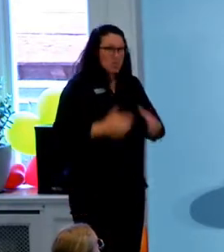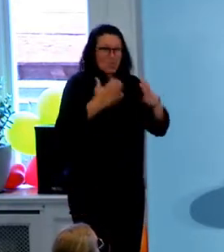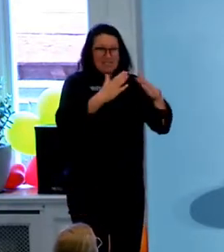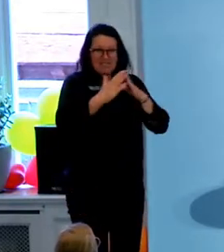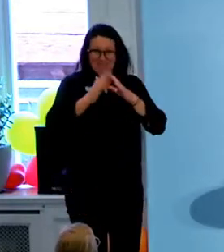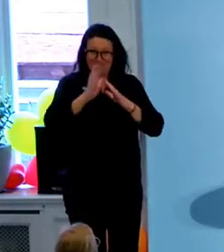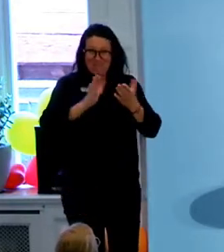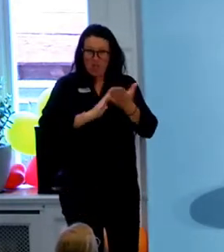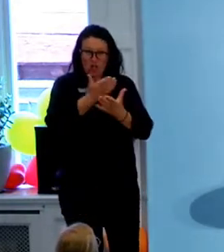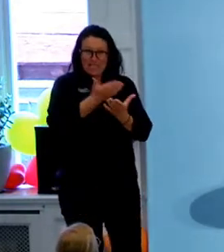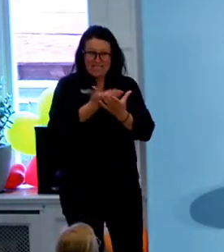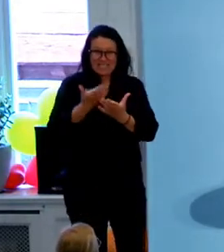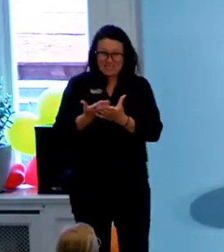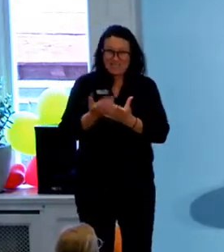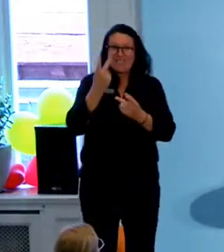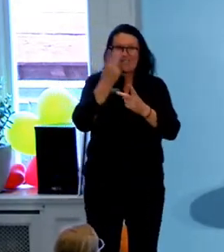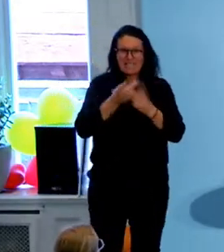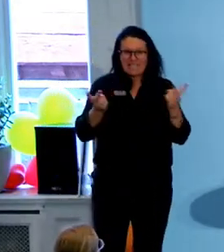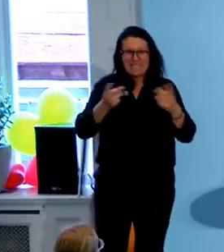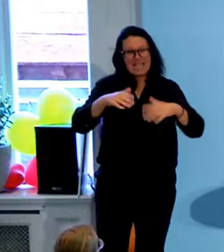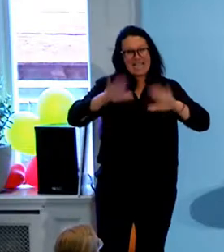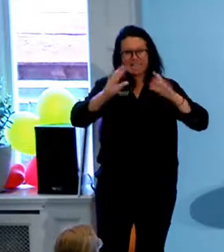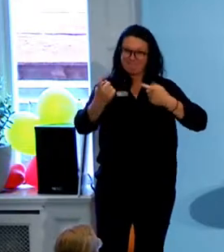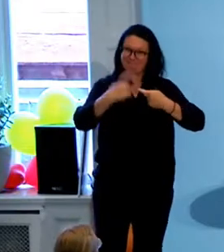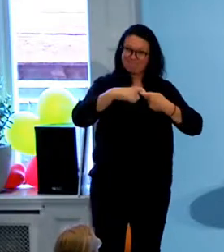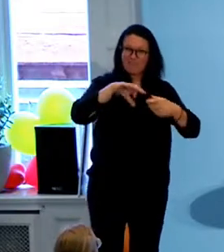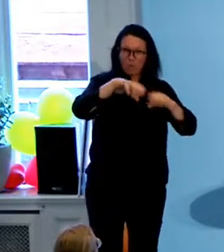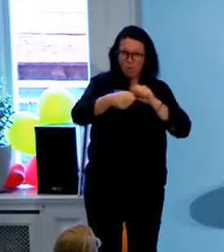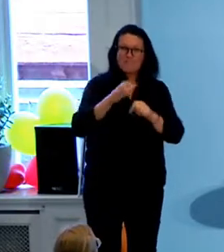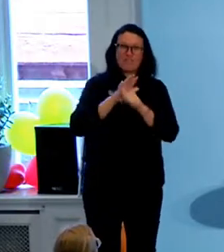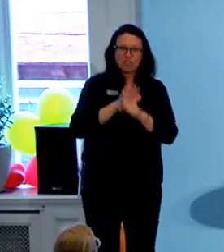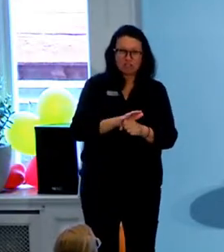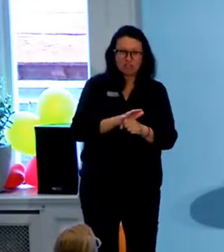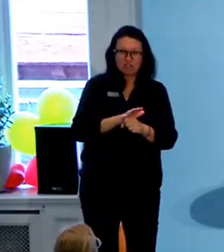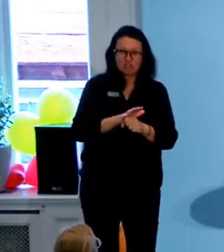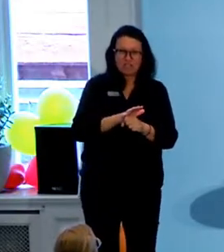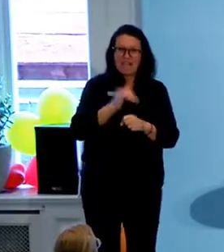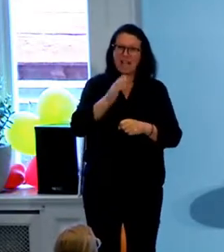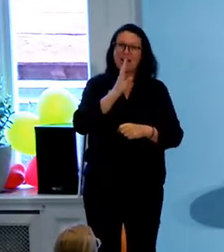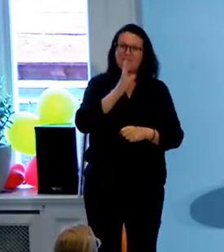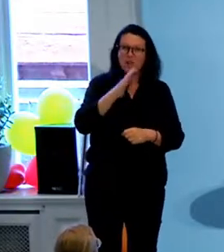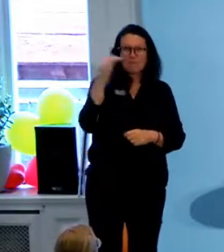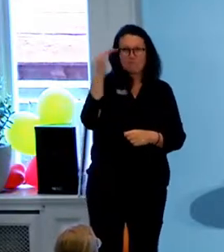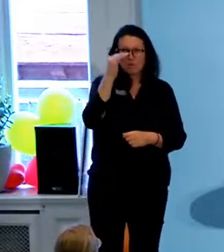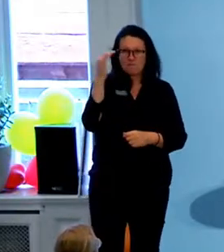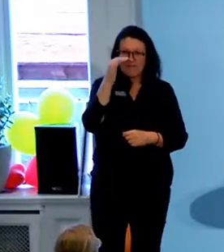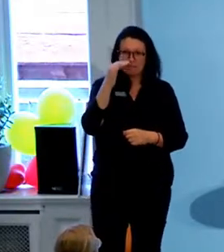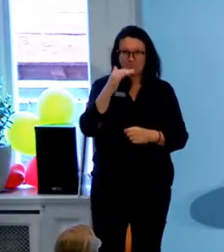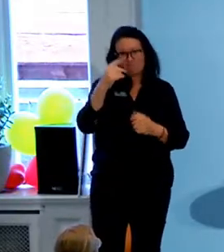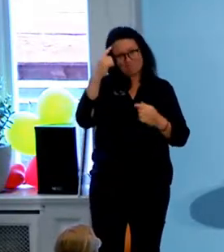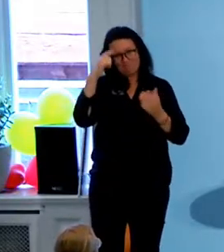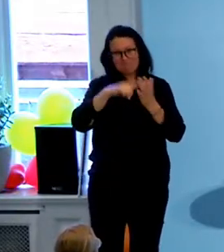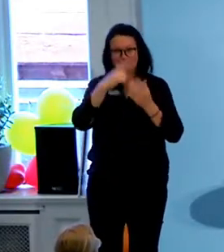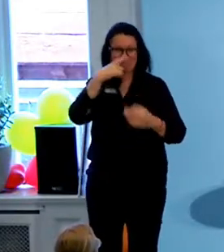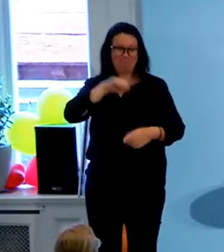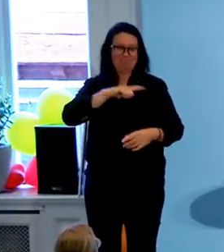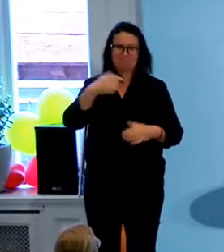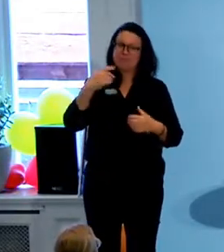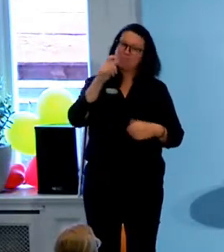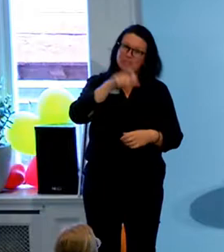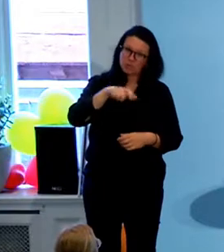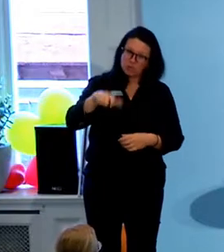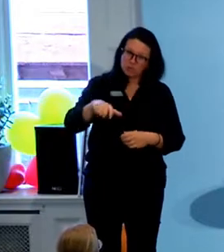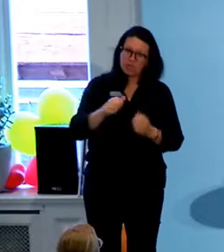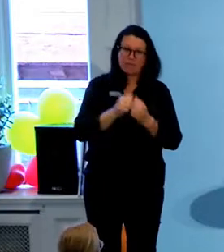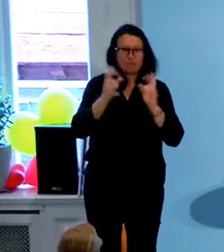Storstädernas kartläggning visar att hedersrelaterat våld och förtryck är ett allvarligt problem för utsatta individer,